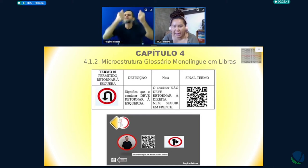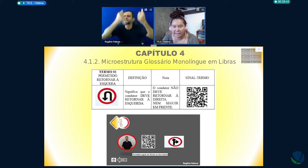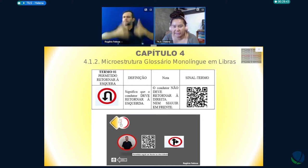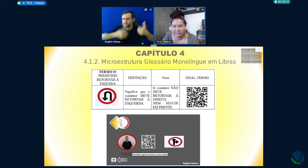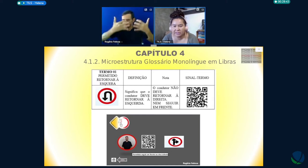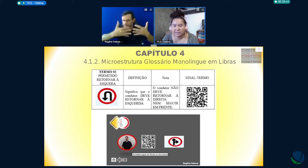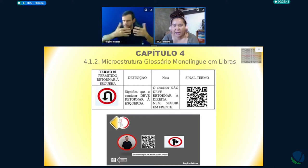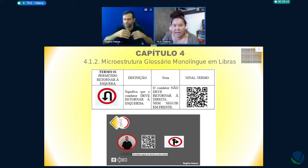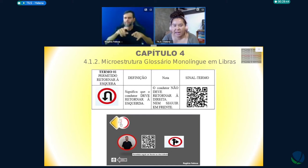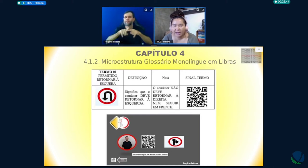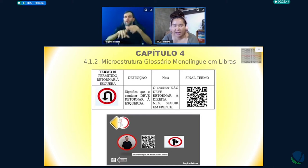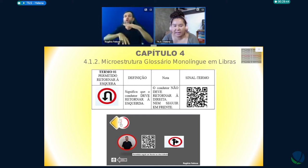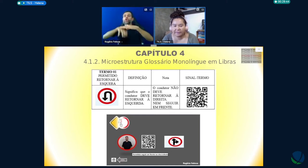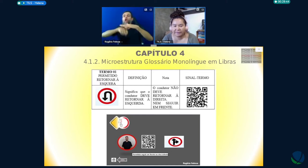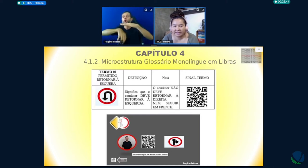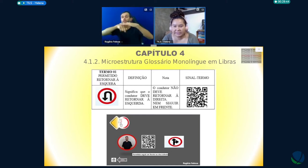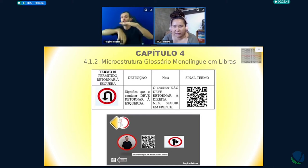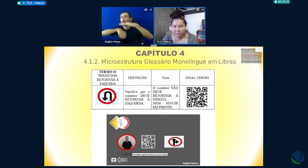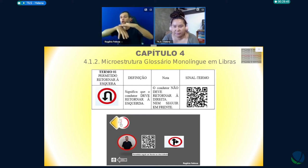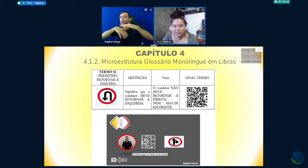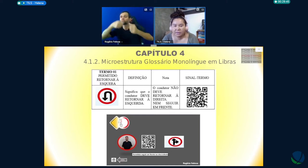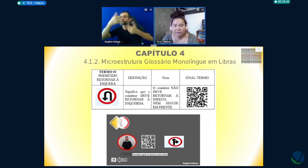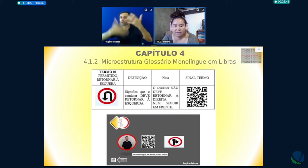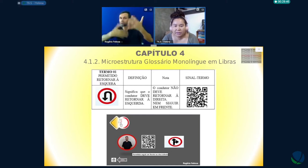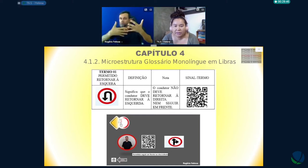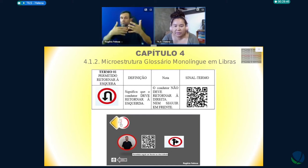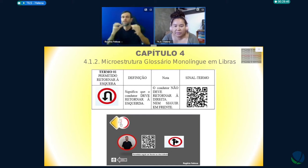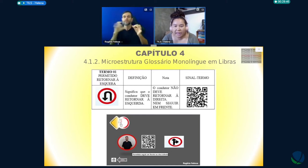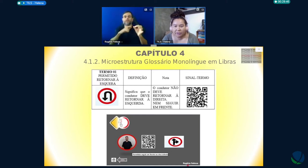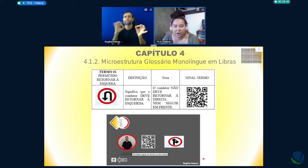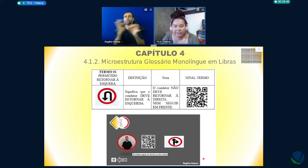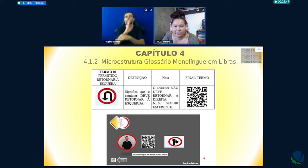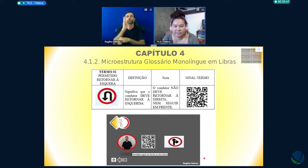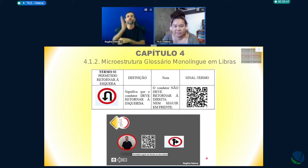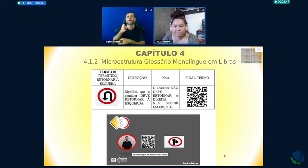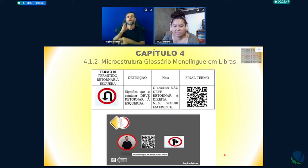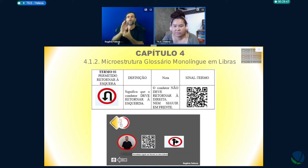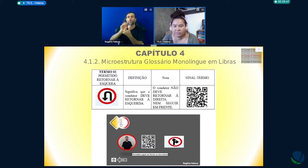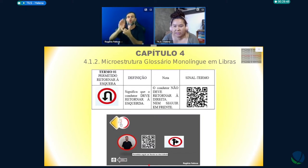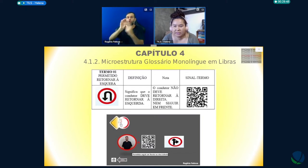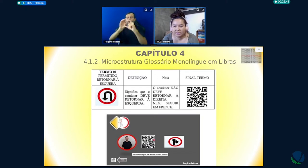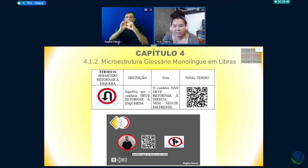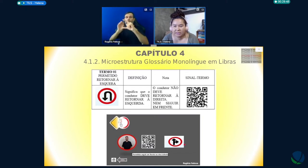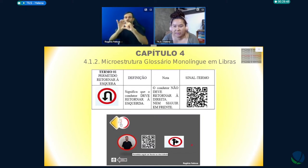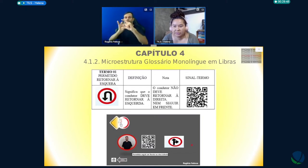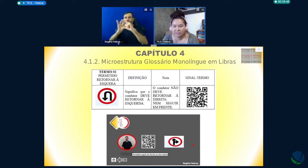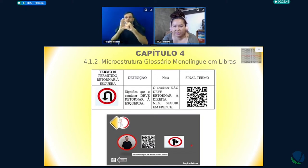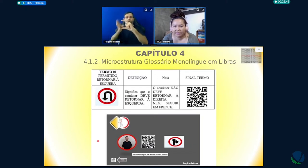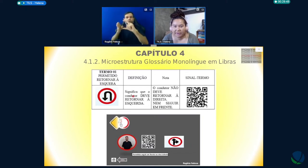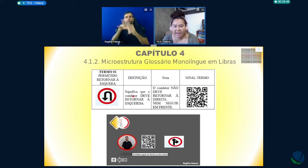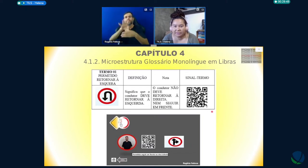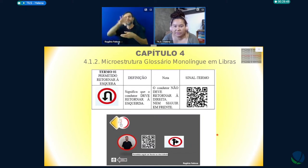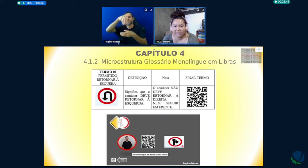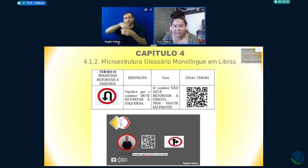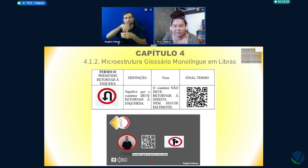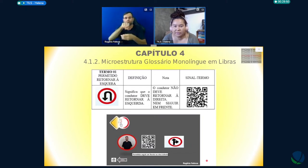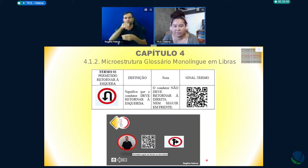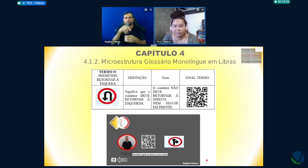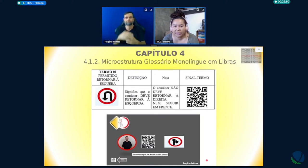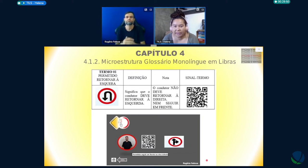a entrada, a definição, a nota do que seria o significado,